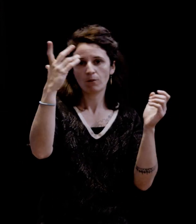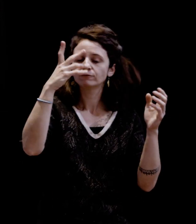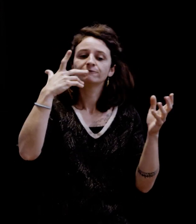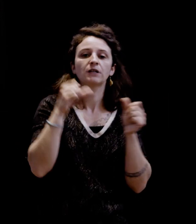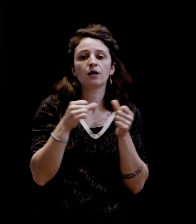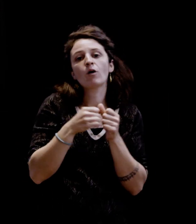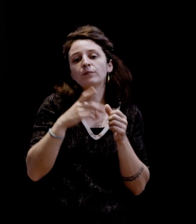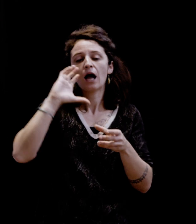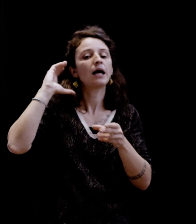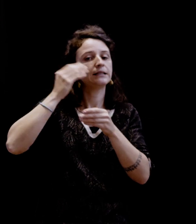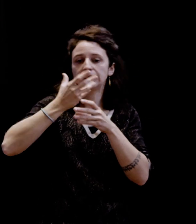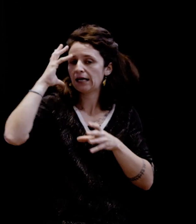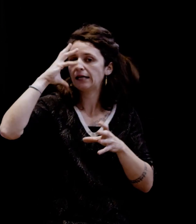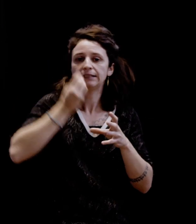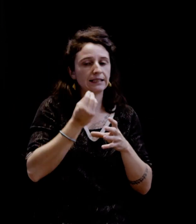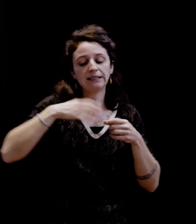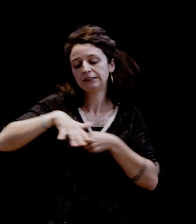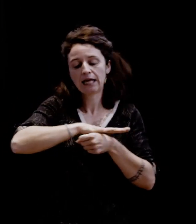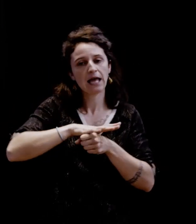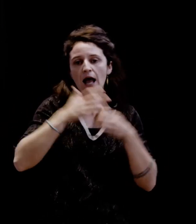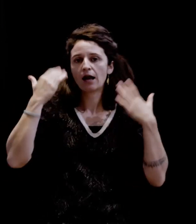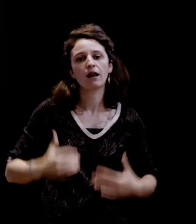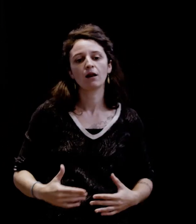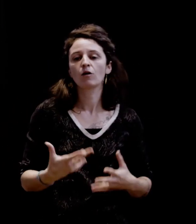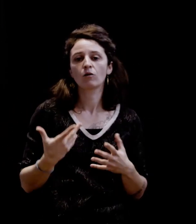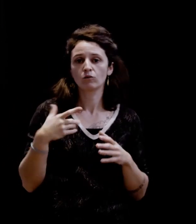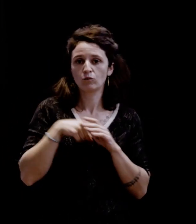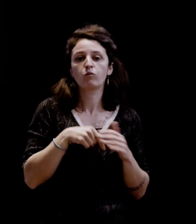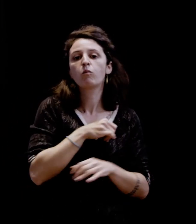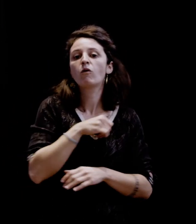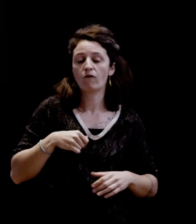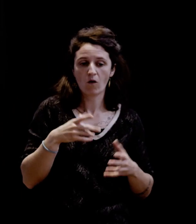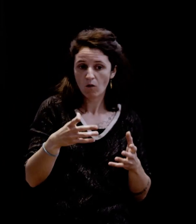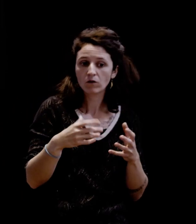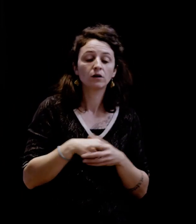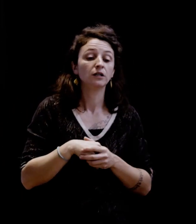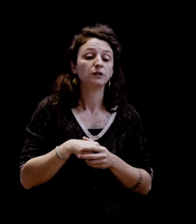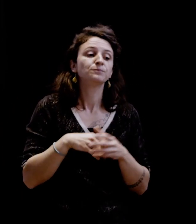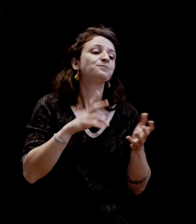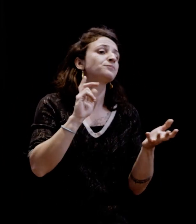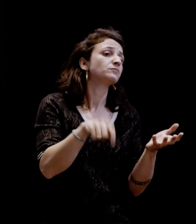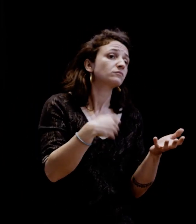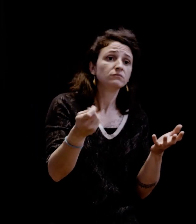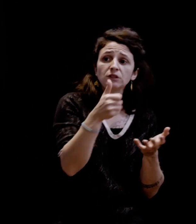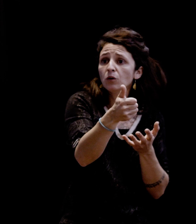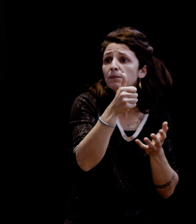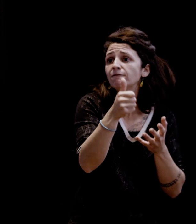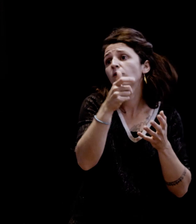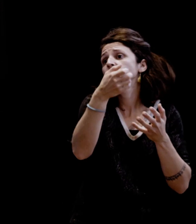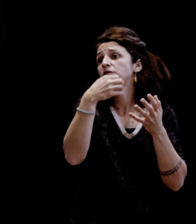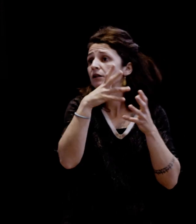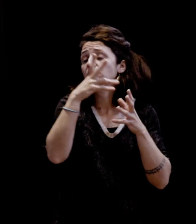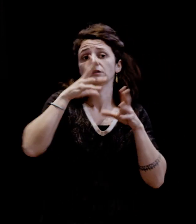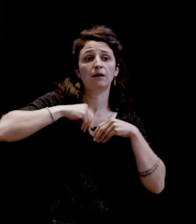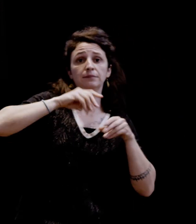il n'y a pas de contre-indication, cardiaque, ventilatoire. Les anesthésistes, c'est à eux de dire s'ils récusent ou s'ils acceptent le patient. Et